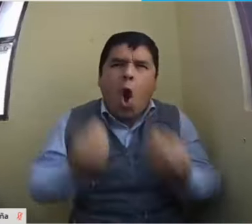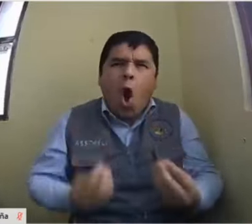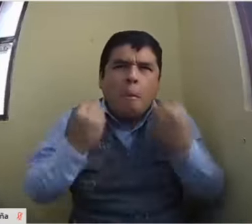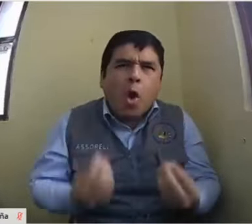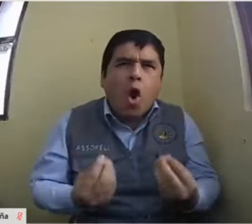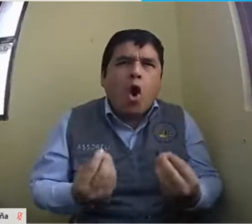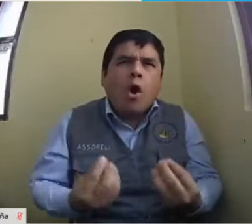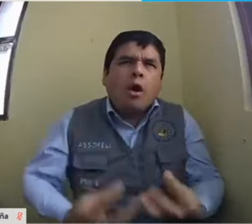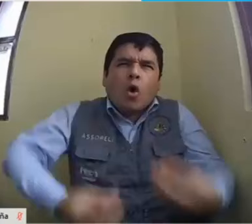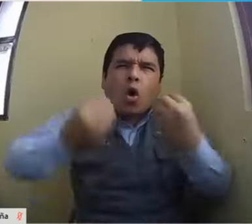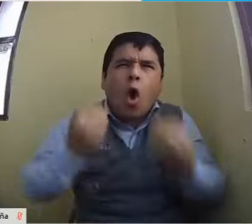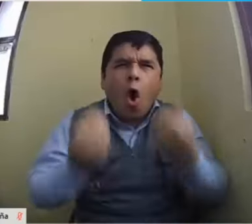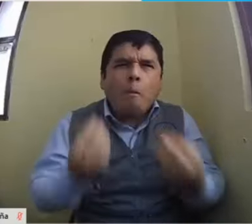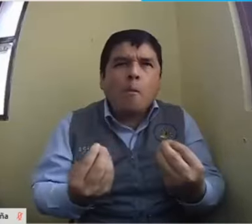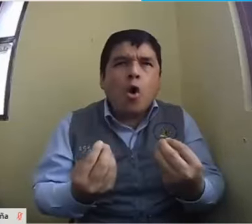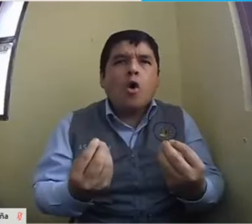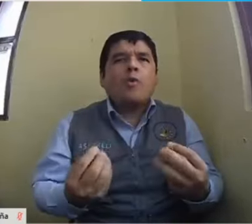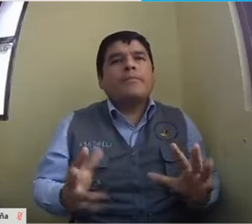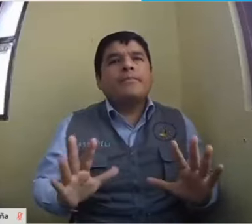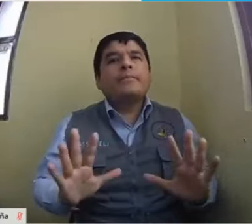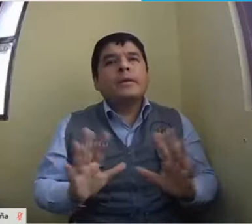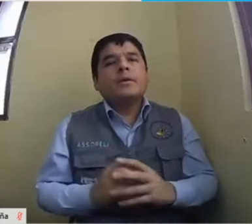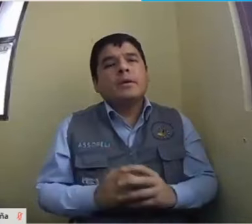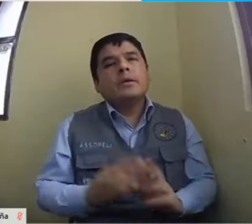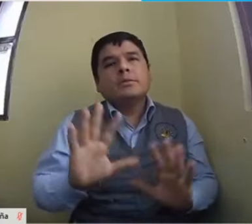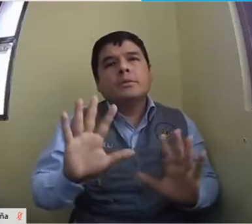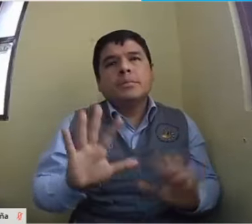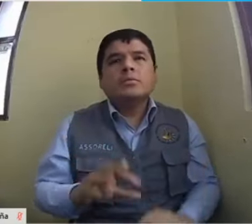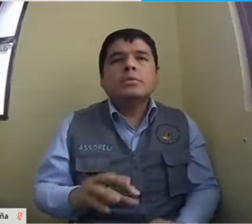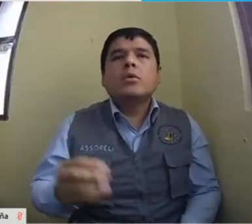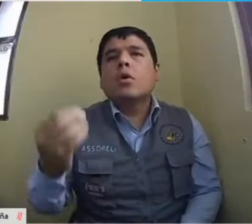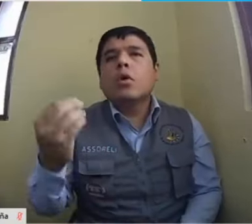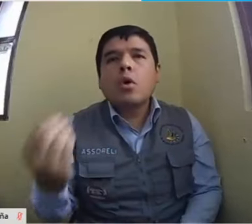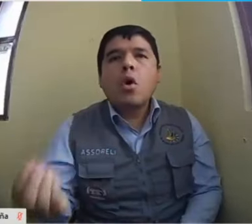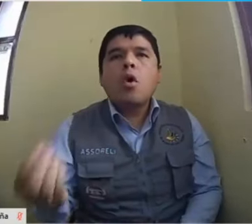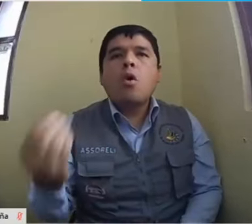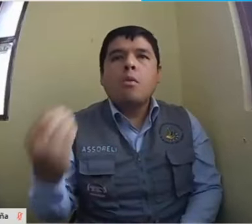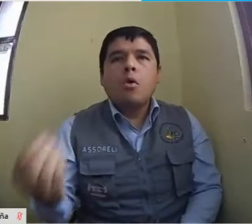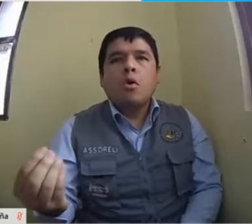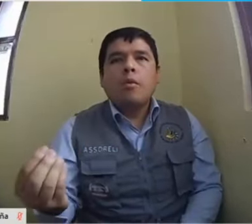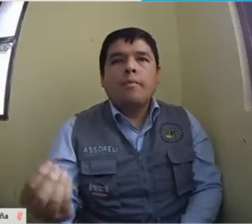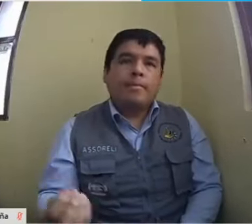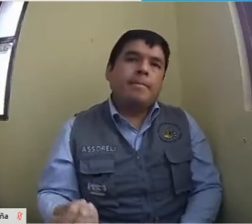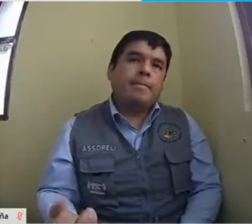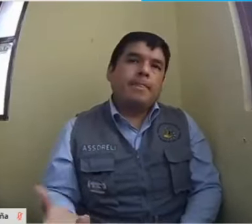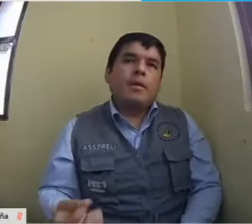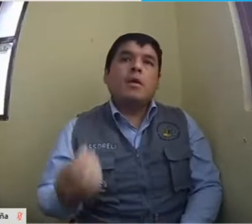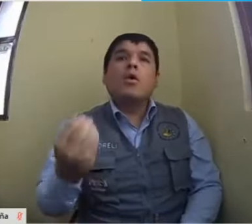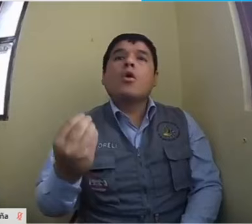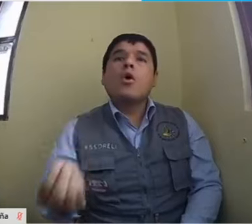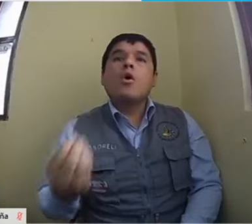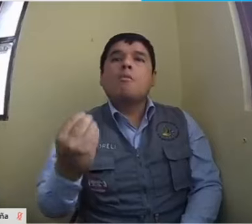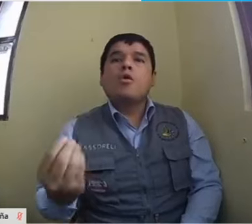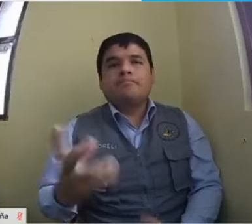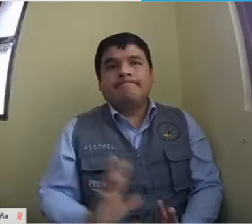persona sorda ya sabe que es una pregunta generada por una molestia. Entonces, ¿cómo con dos manos?